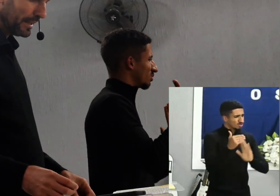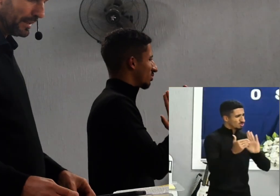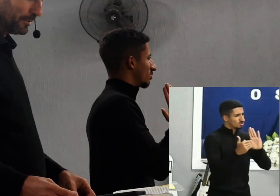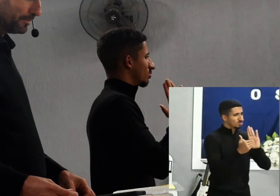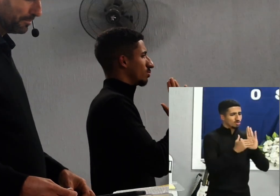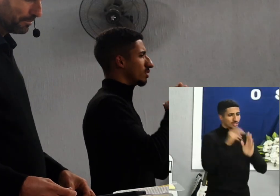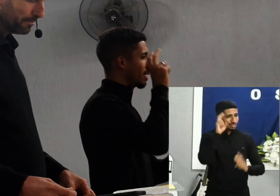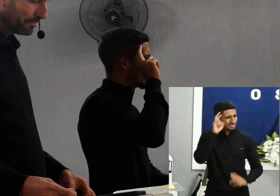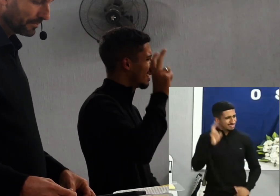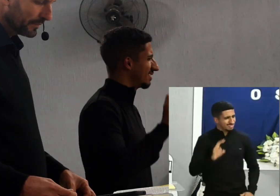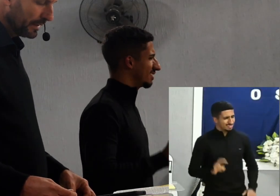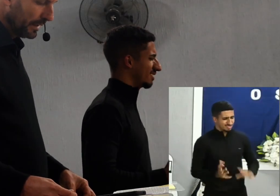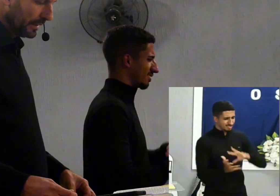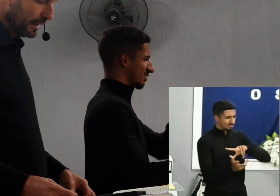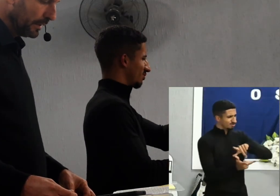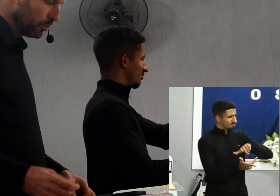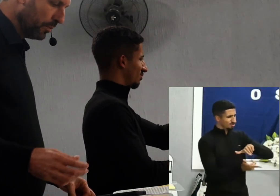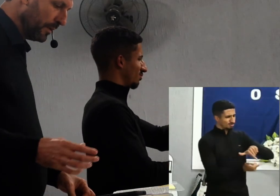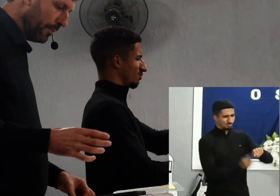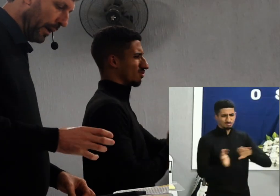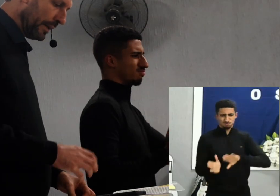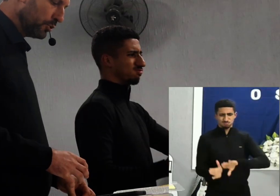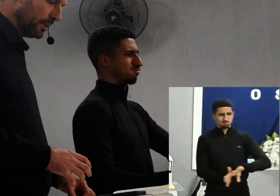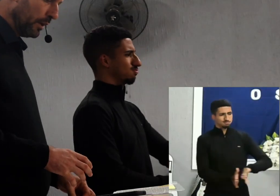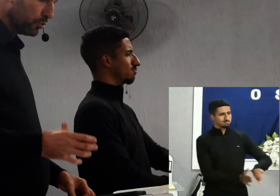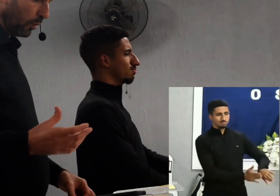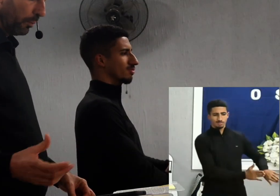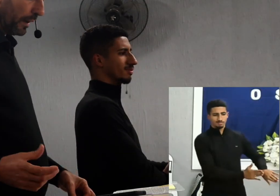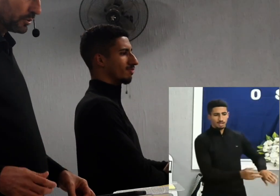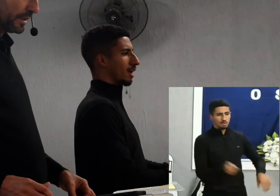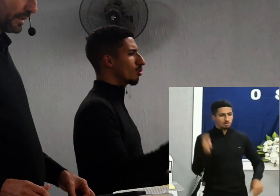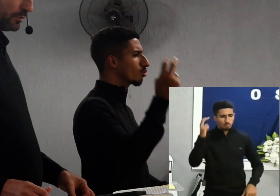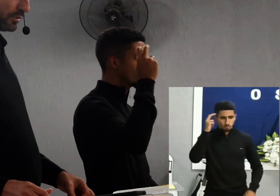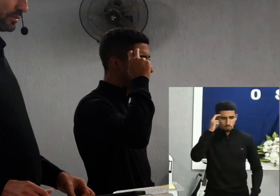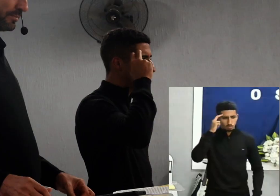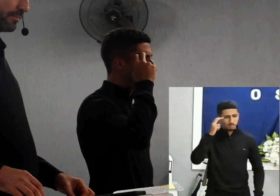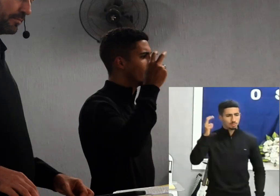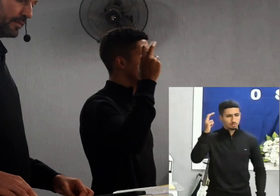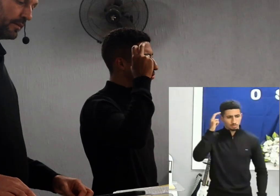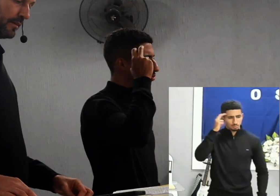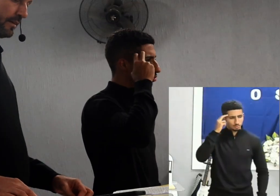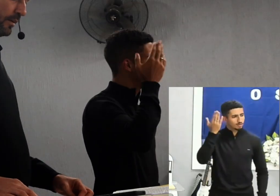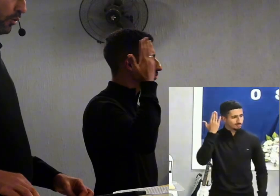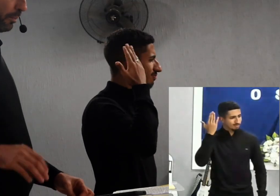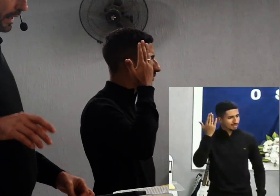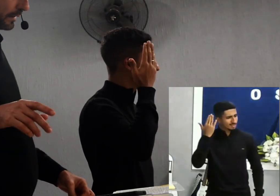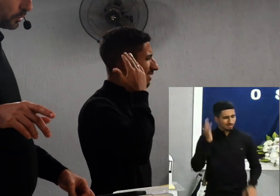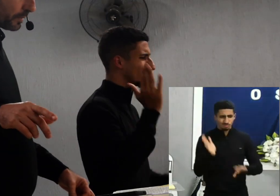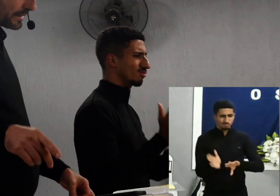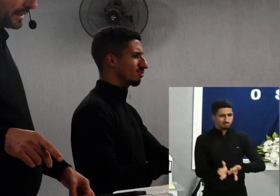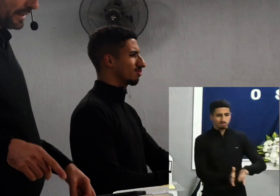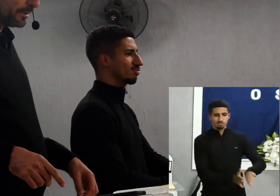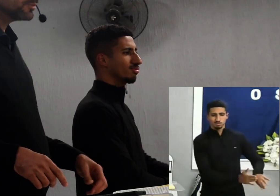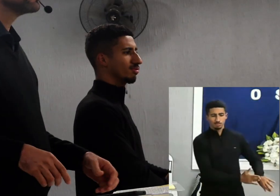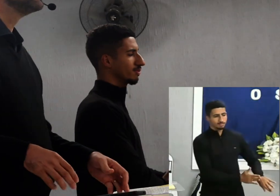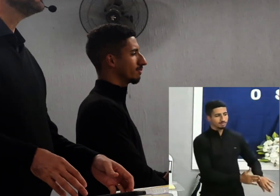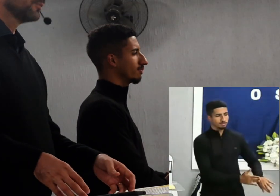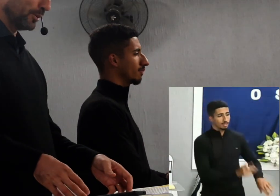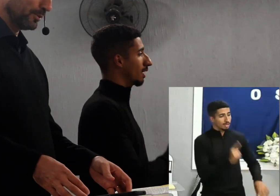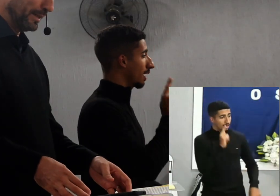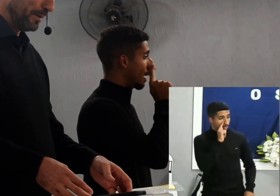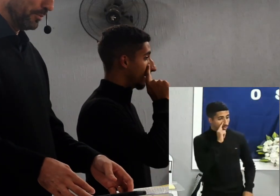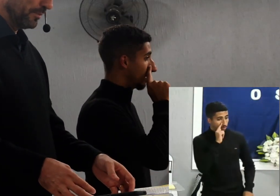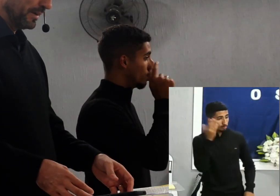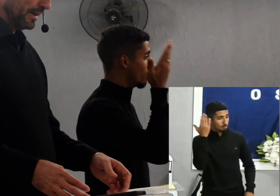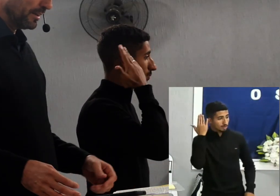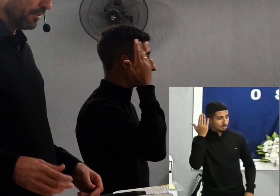primeiro século, tanto para judeus como para os gregos, ou para os brasileiros, não é? No